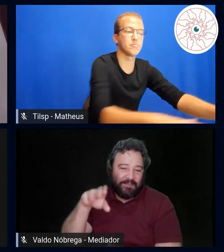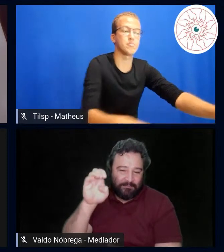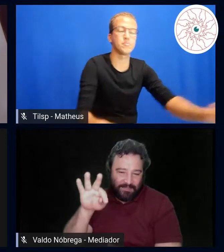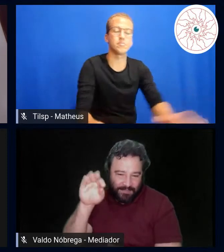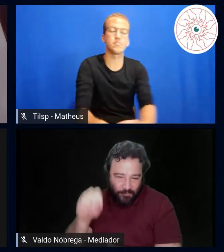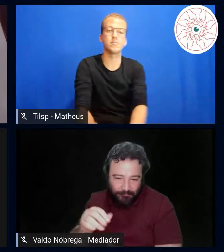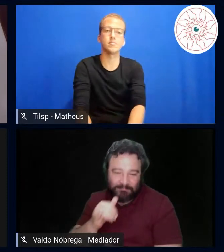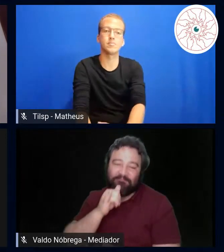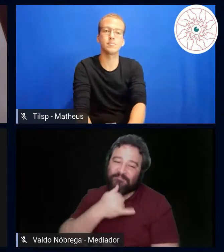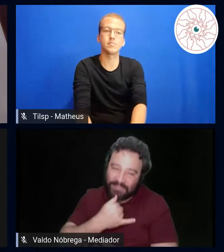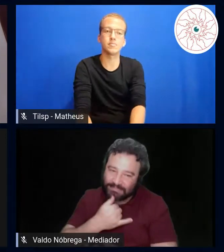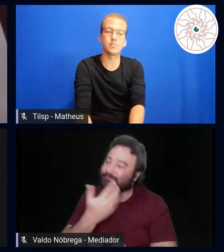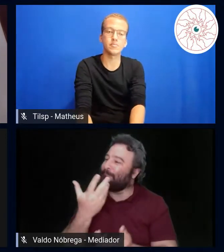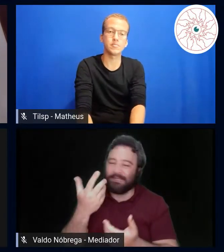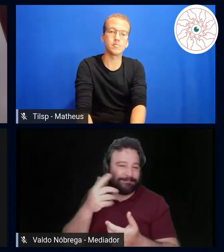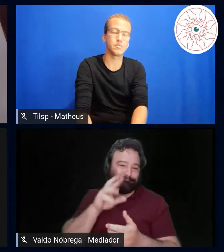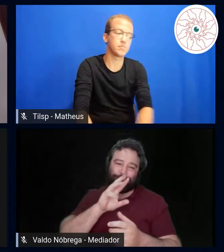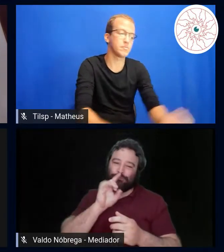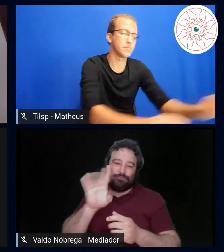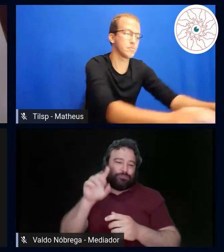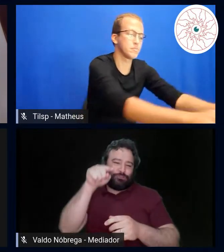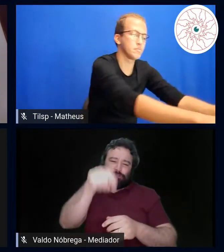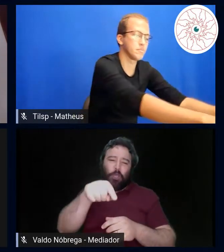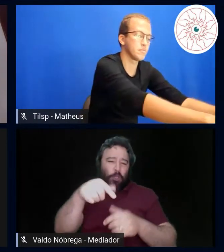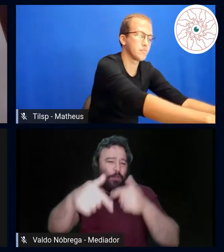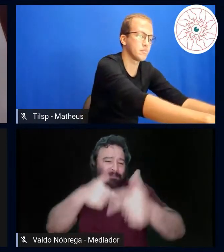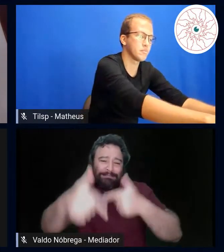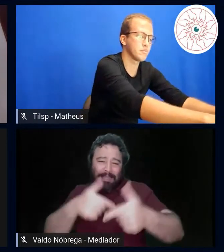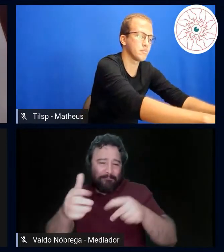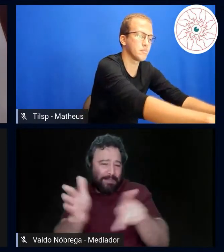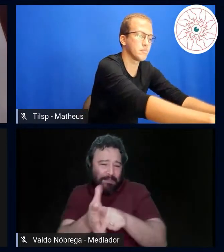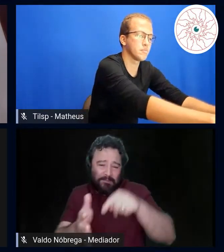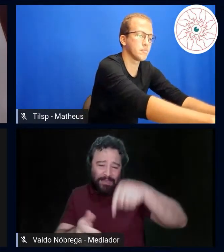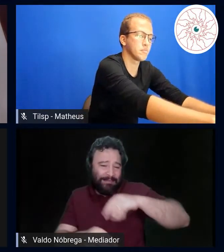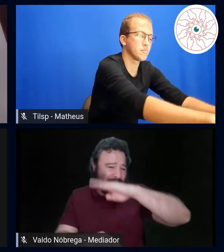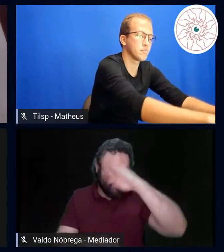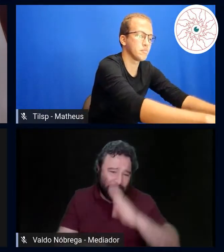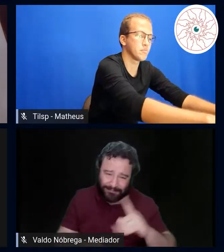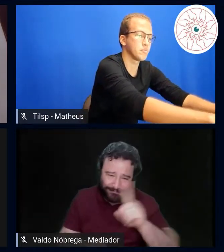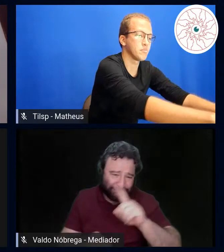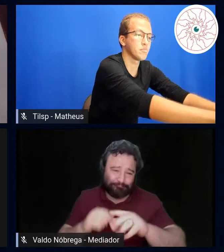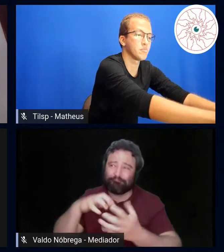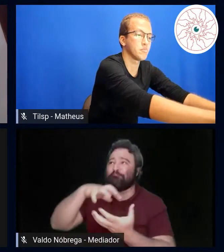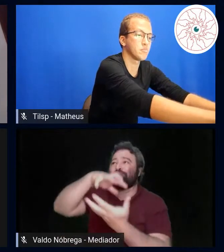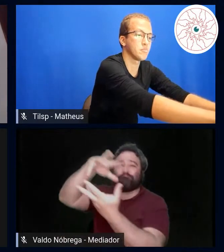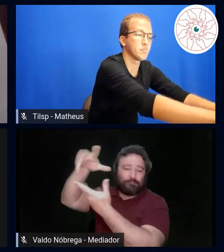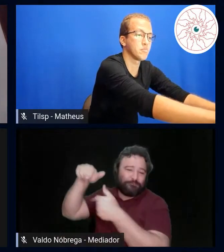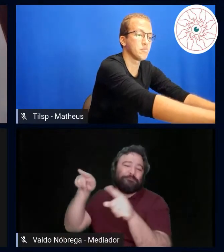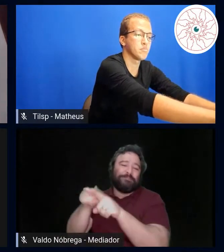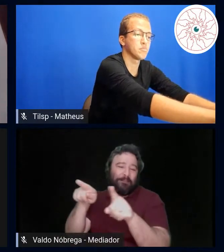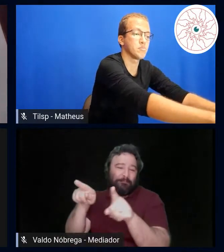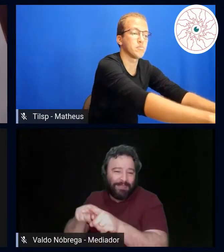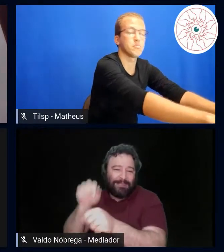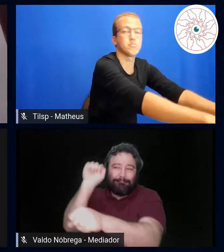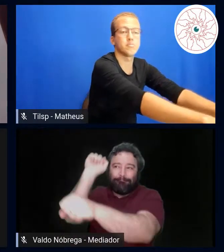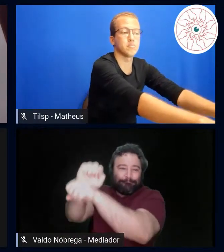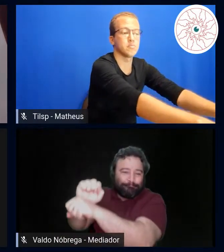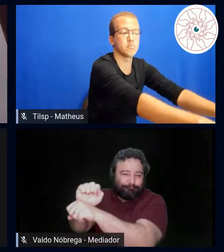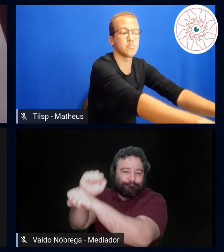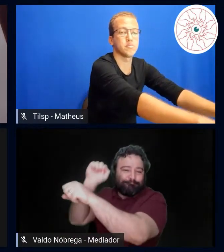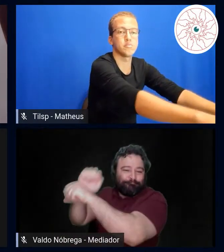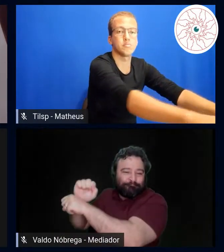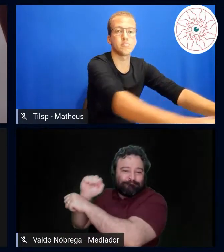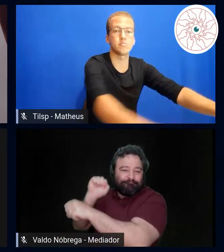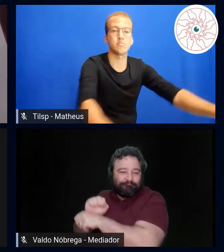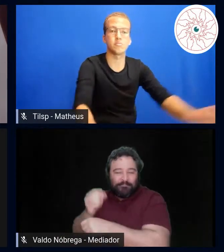da língua de sinais, sobre esse letramento. Infelizmente, né, este período eh não parou somente eh aqui no